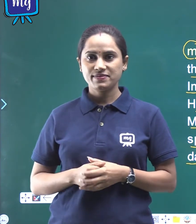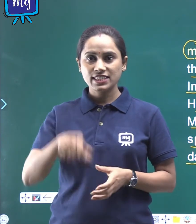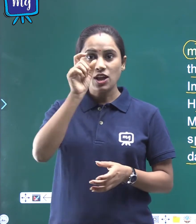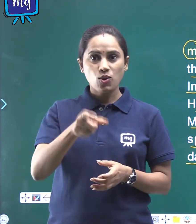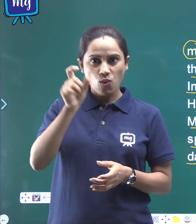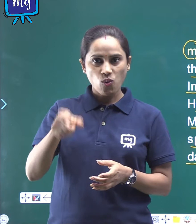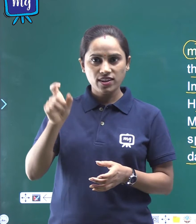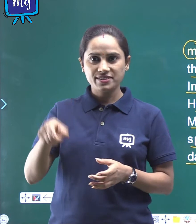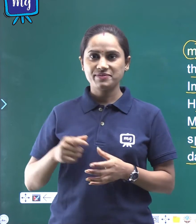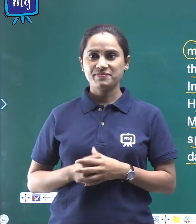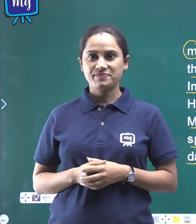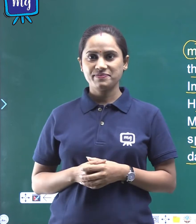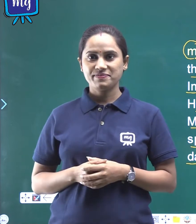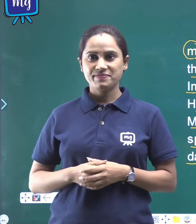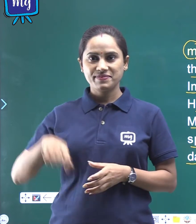लोग,